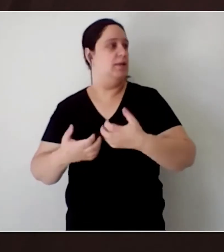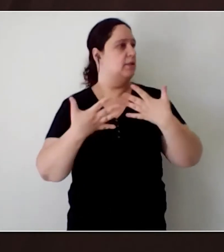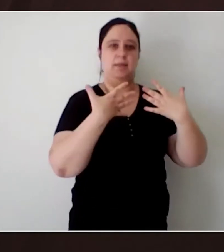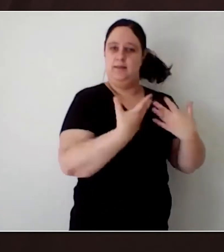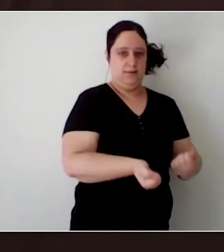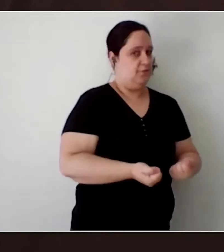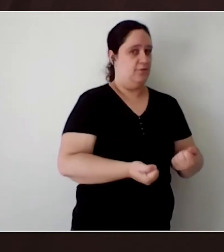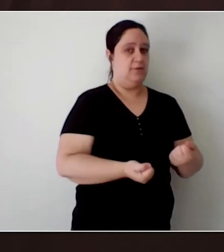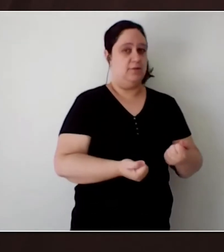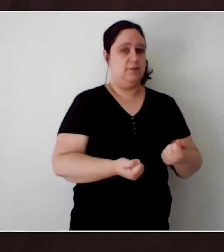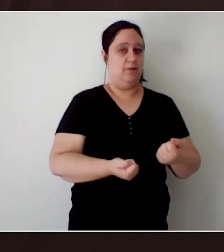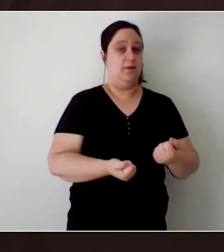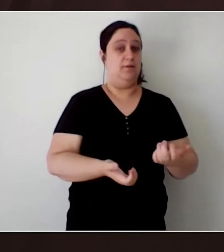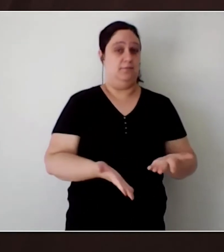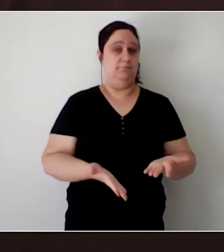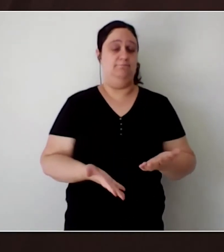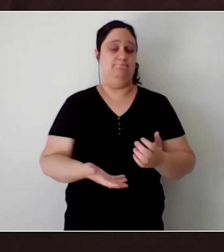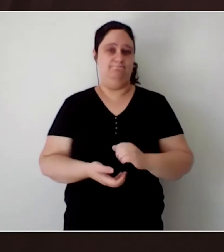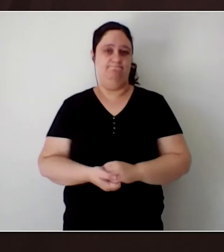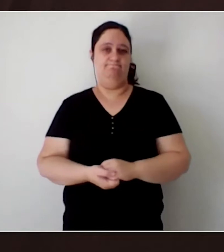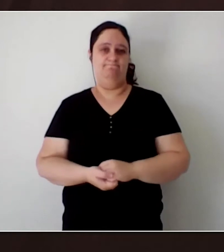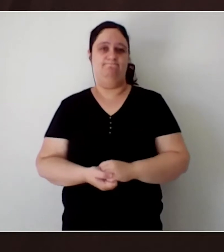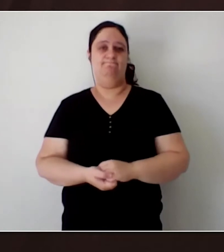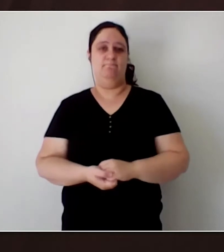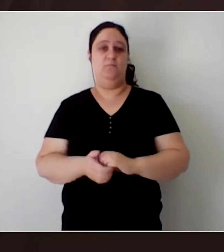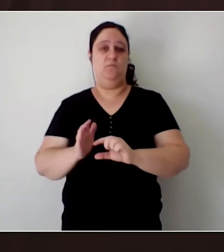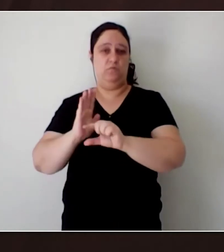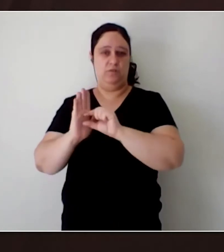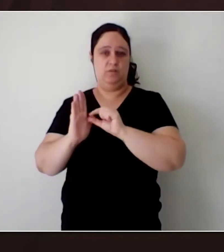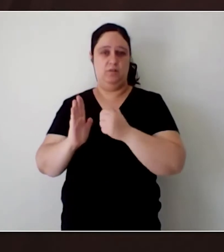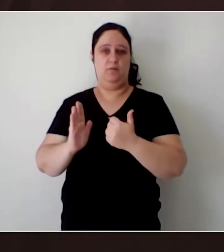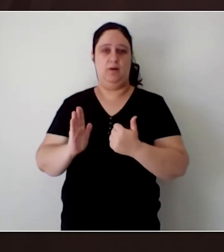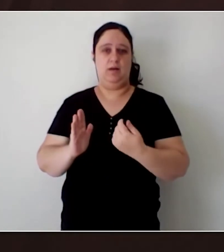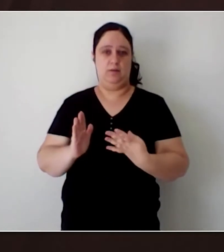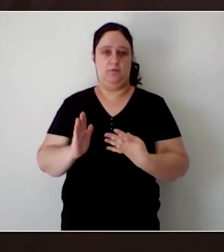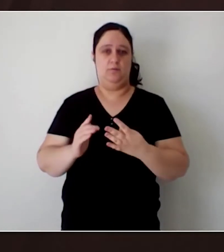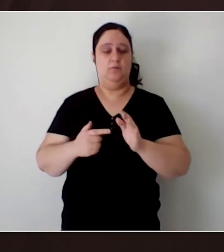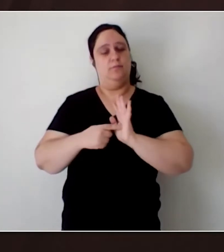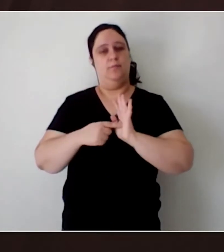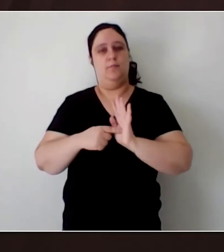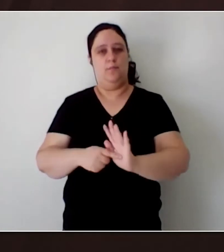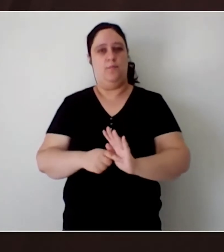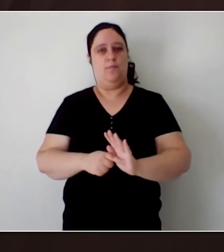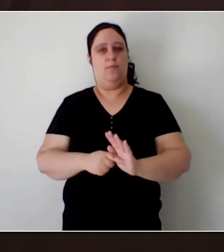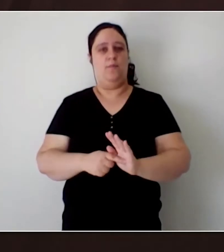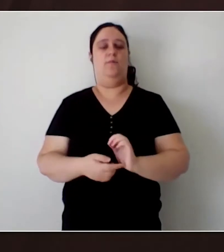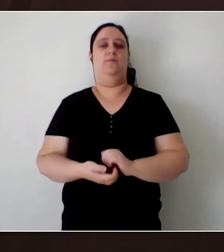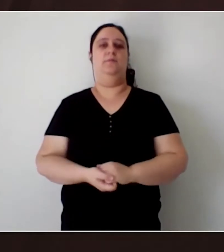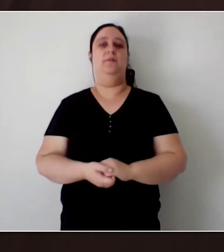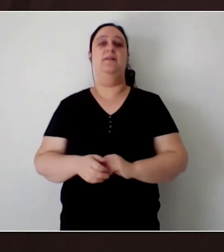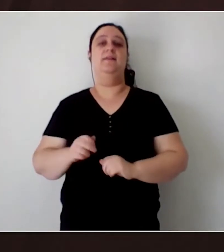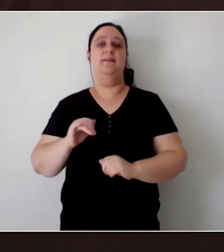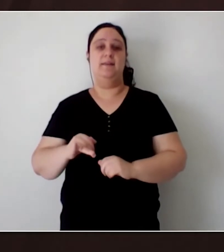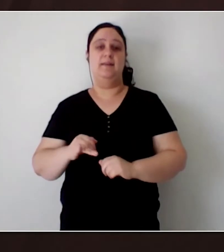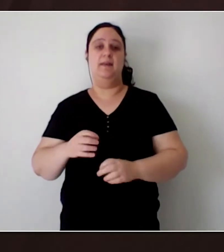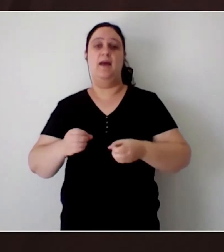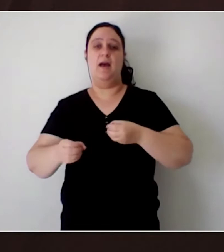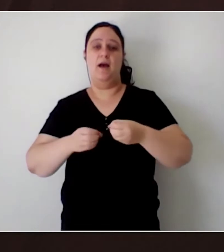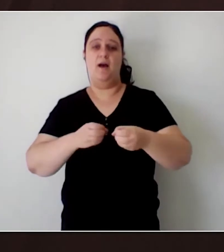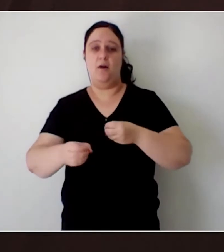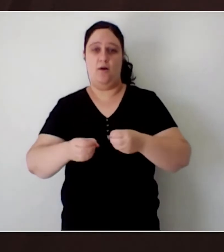irmãos, olha aqui no versículo 14. Se permanecer a obra de alguém que sobre o fundamento